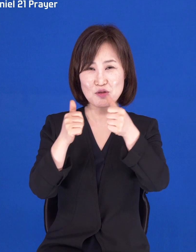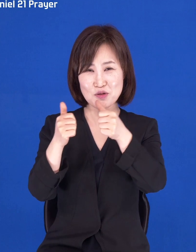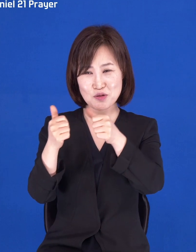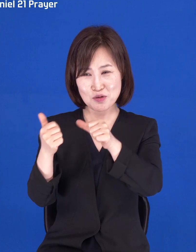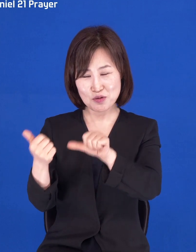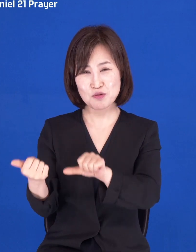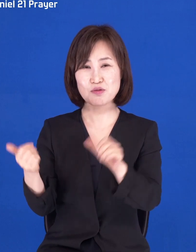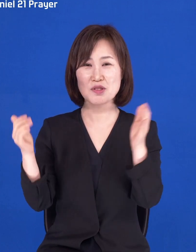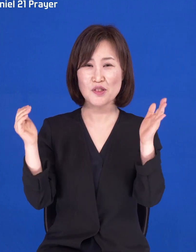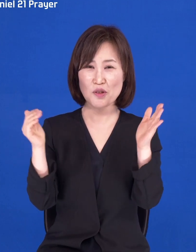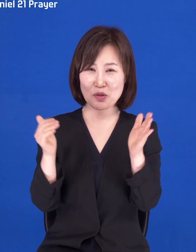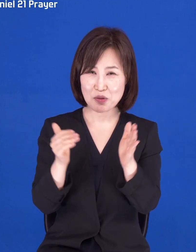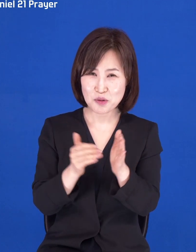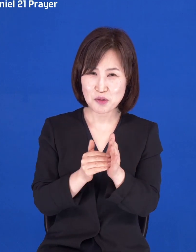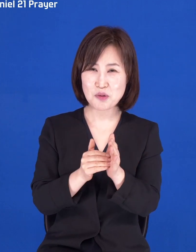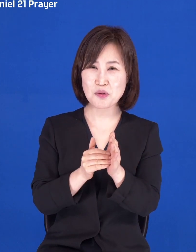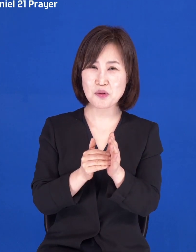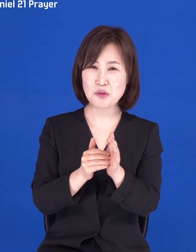죽으셨고